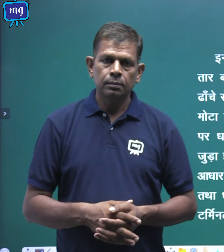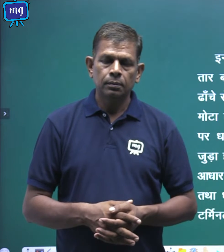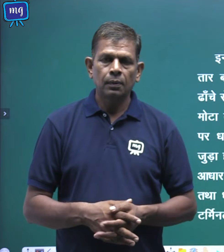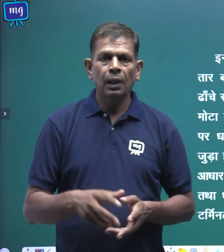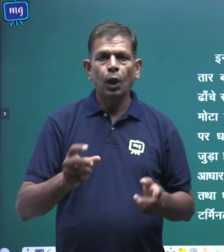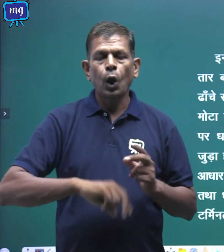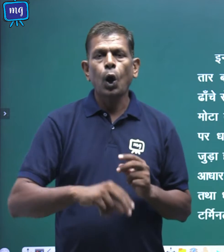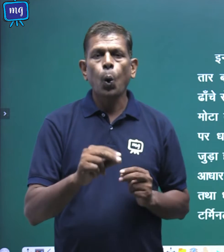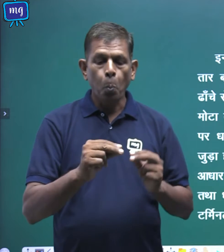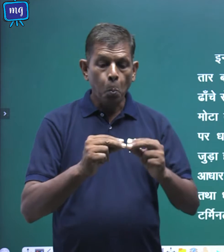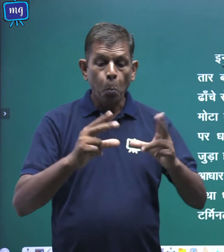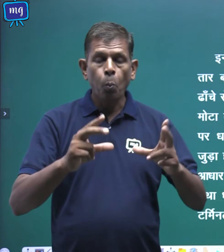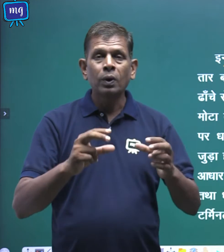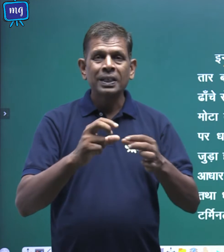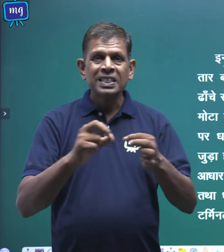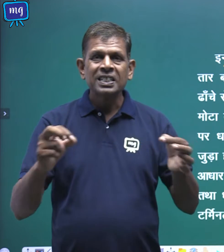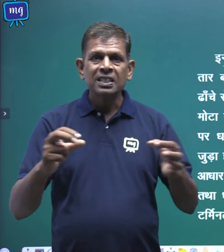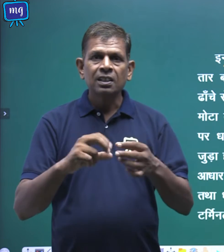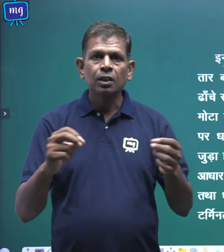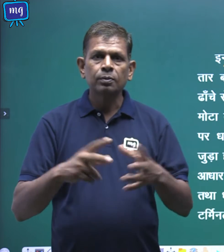इन मोटे तारों में से